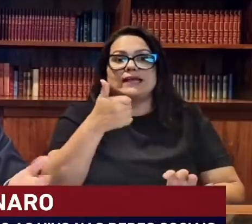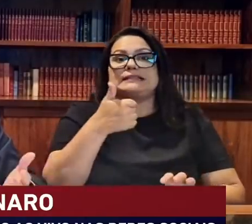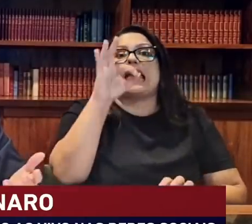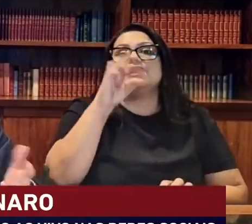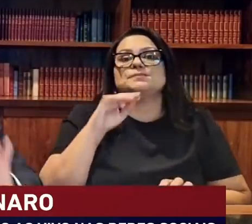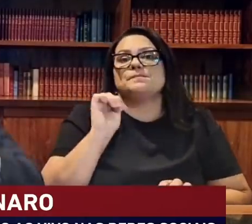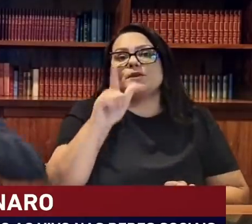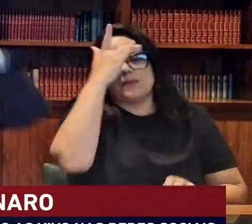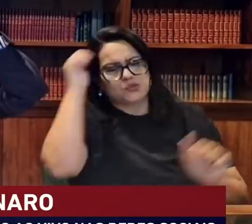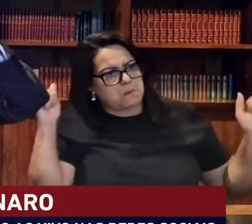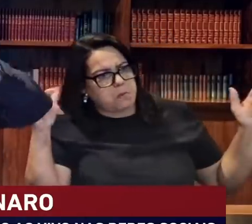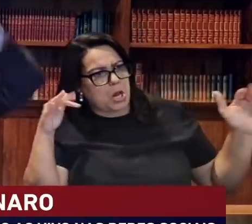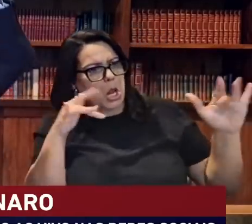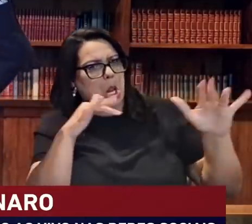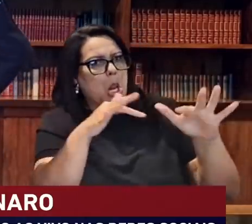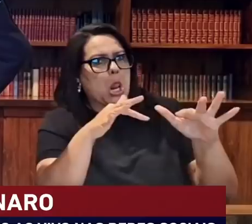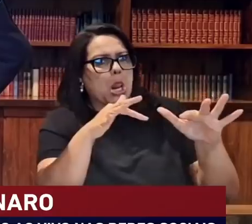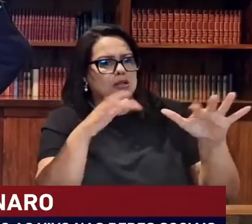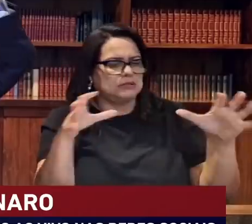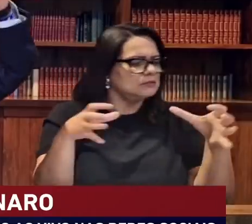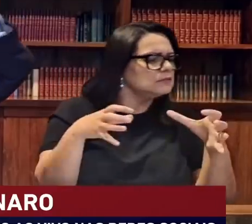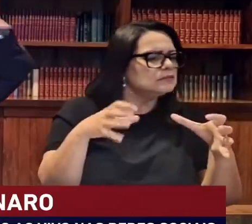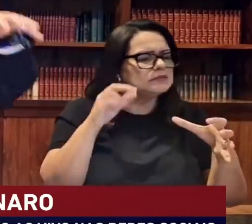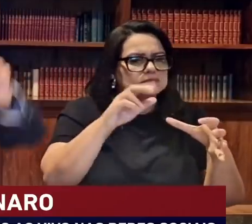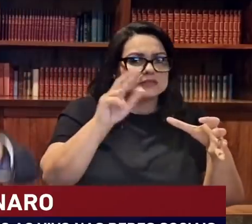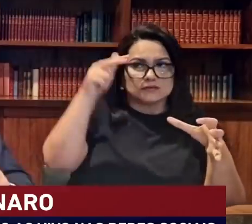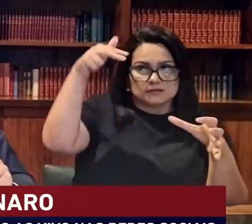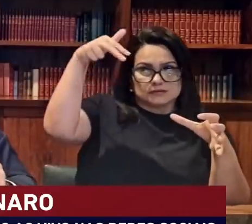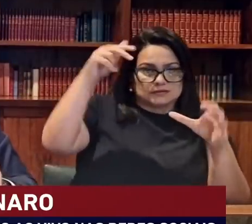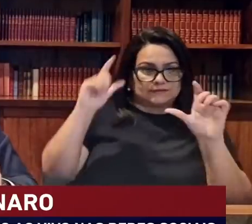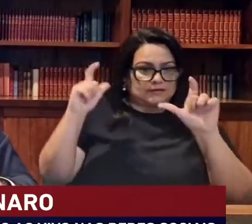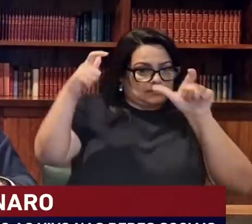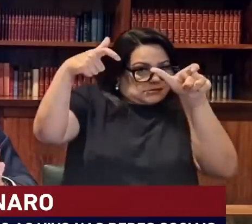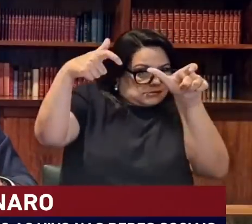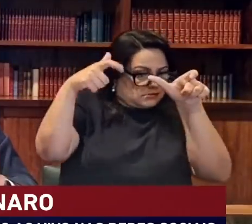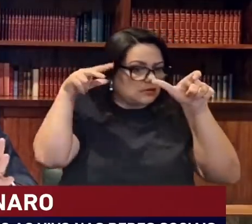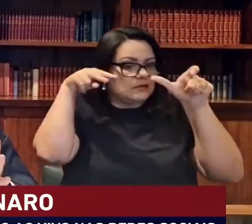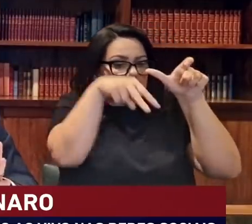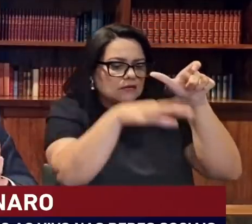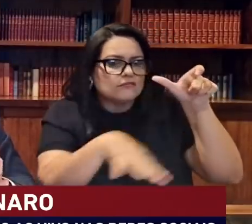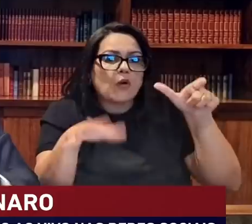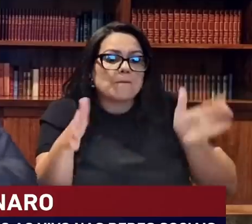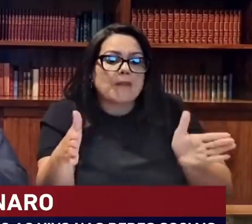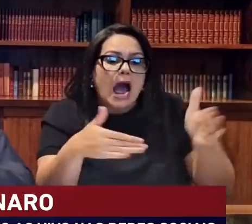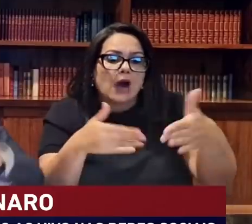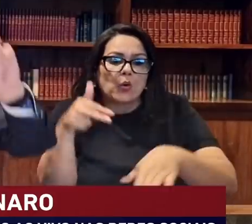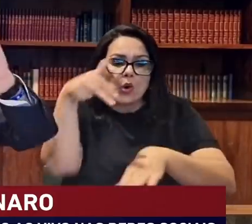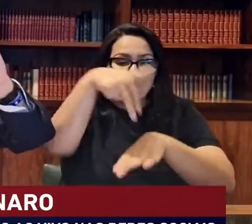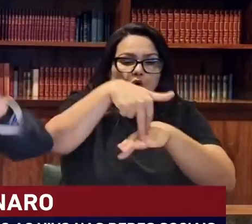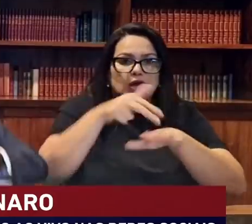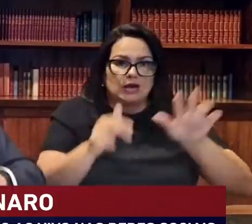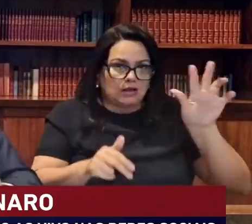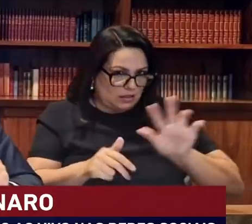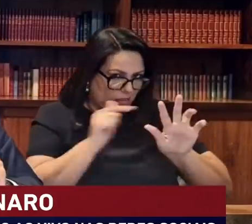pessoas. Tá? A imagem estava assim, ó, de 45 graus para baixo, para não mostrar. Inclusive mostrou muito bem o palco para aquela pessoa, né? Para